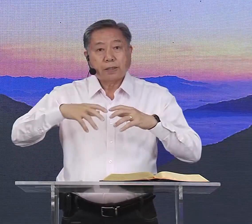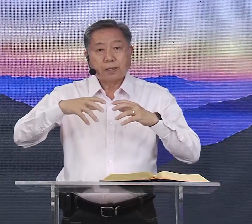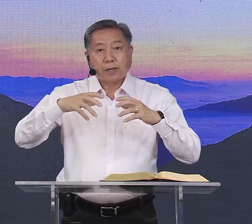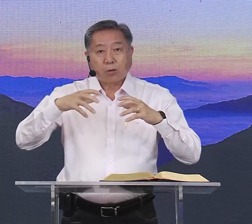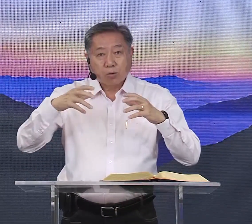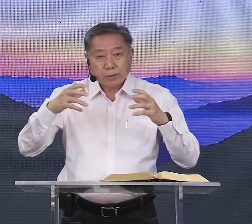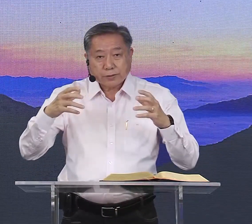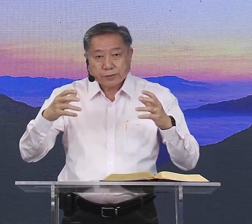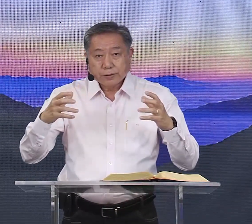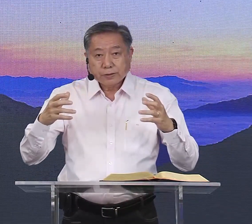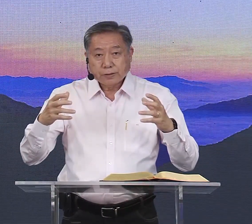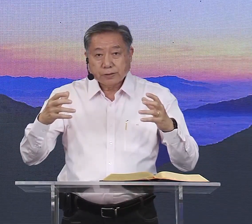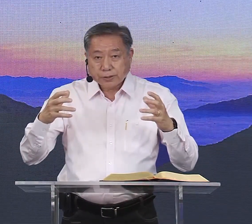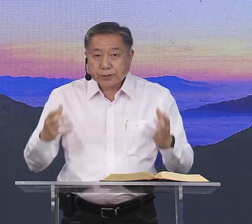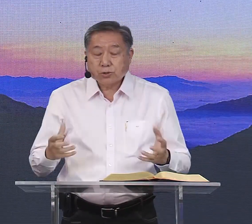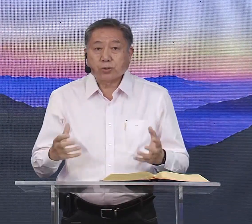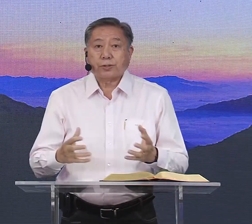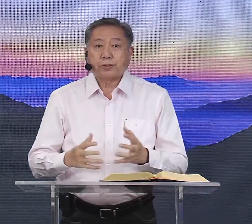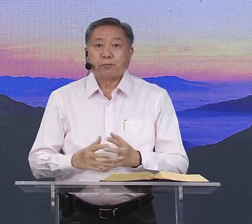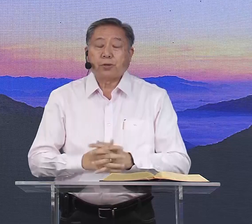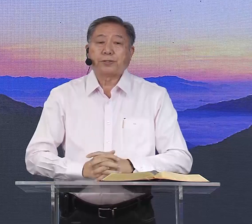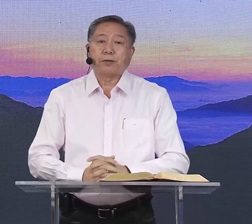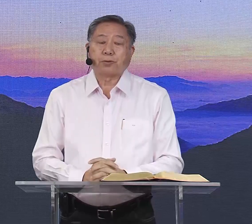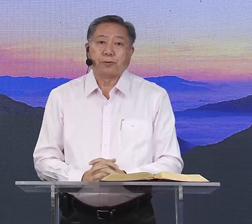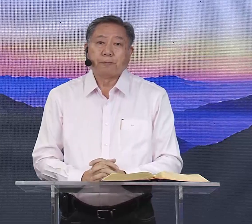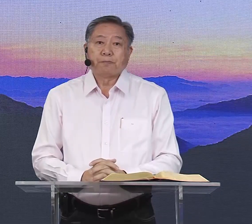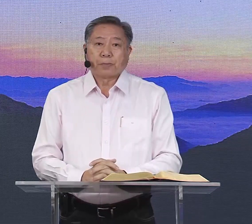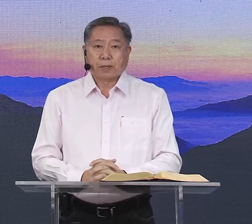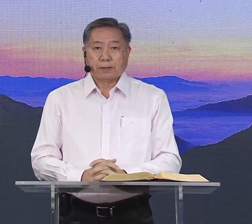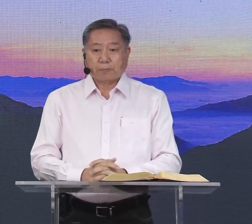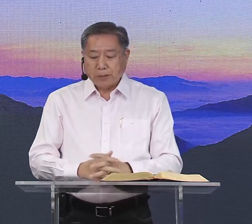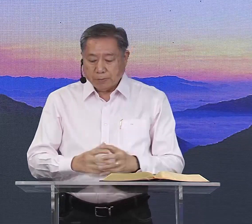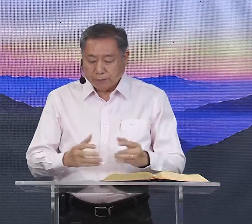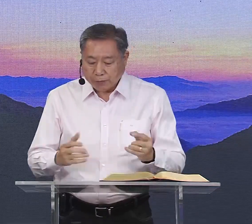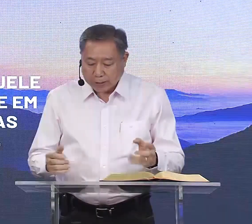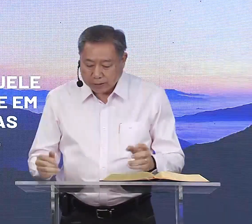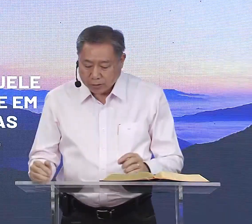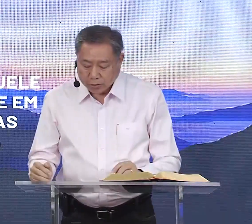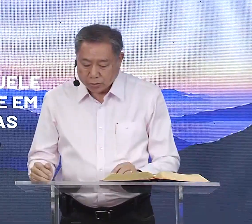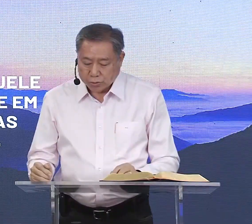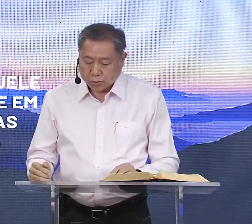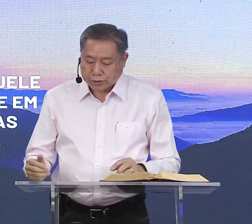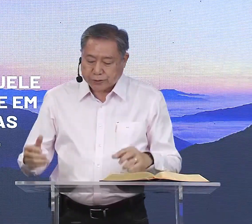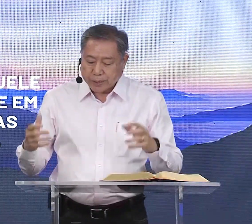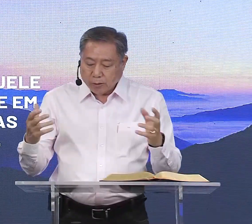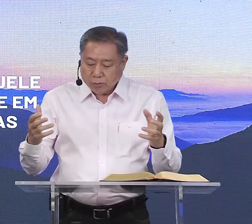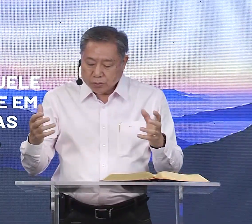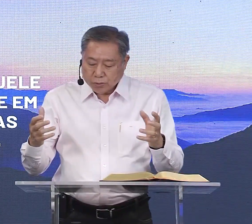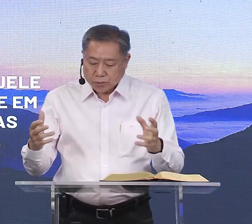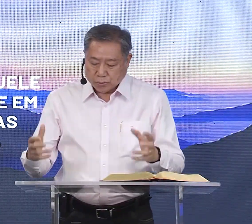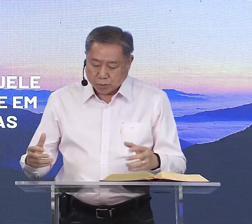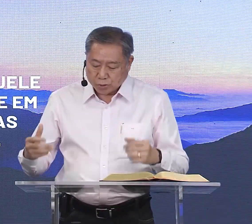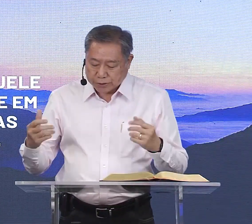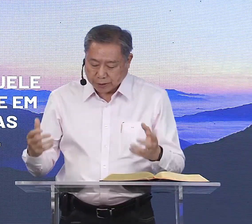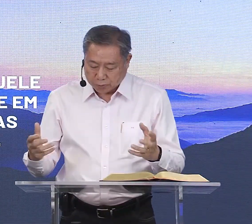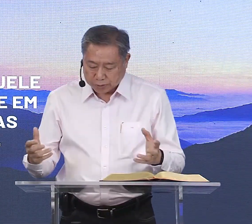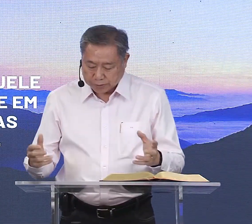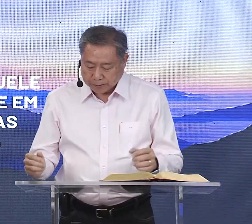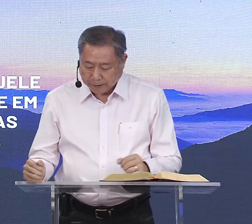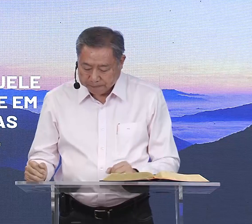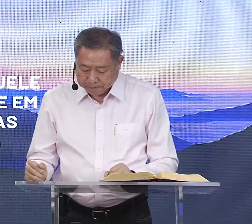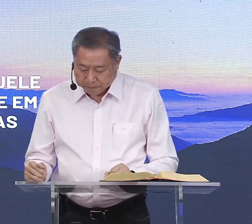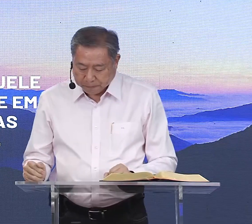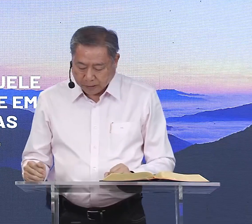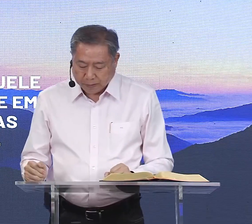tem algumas distinções. Por exemplo, na Bíblia fala do céu dos